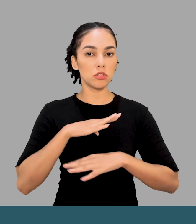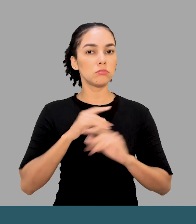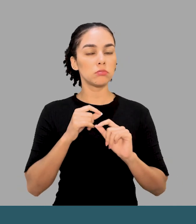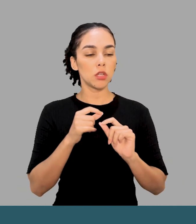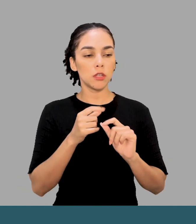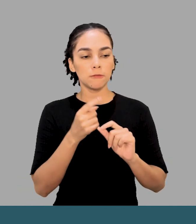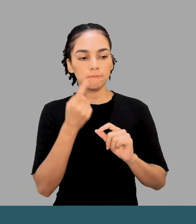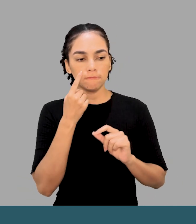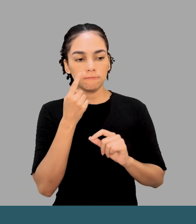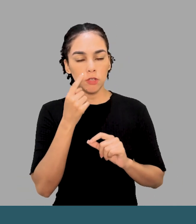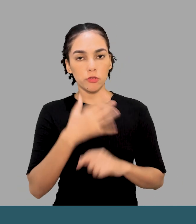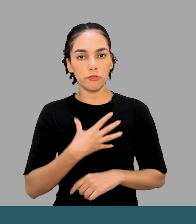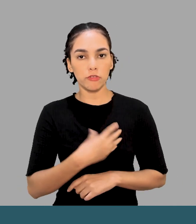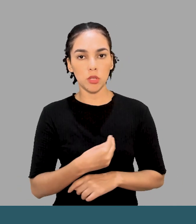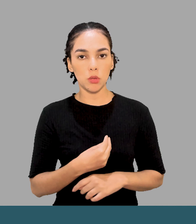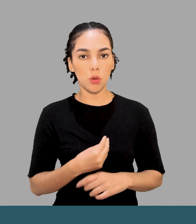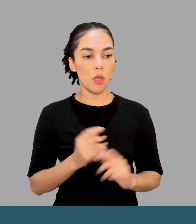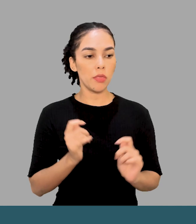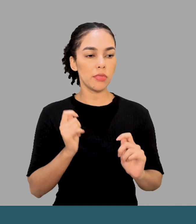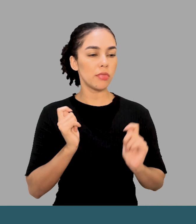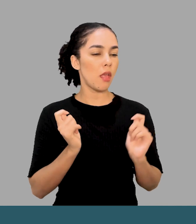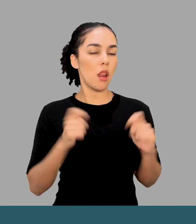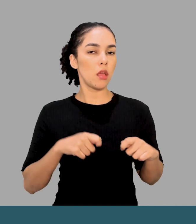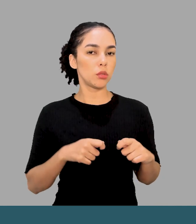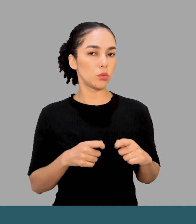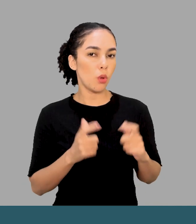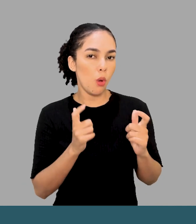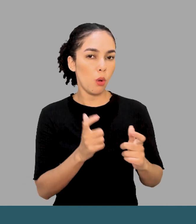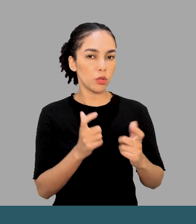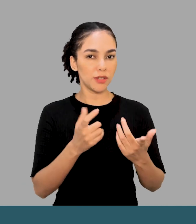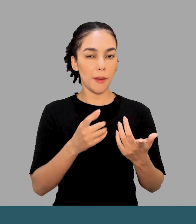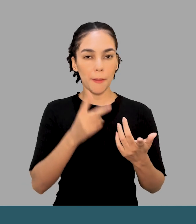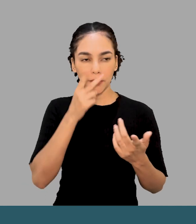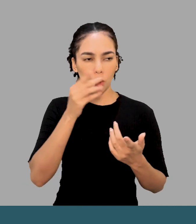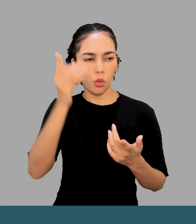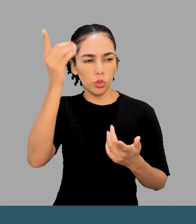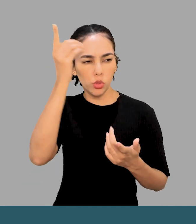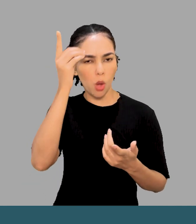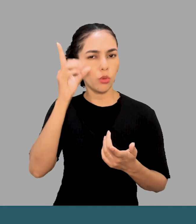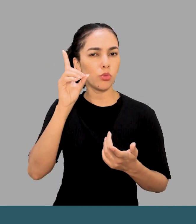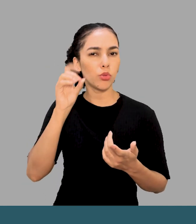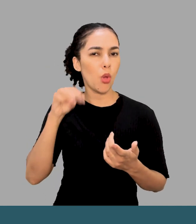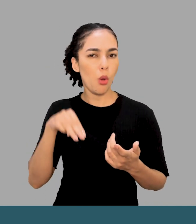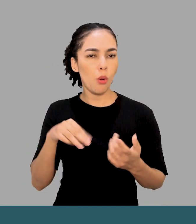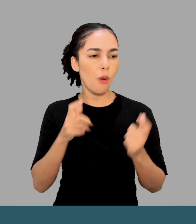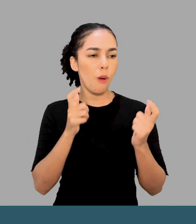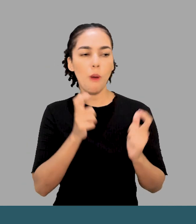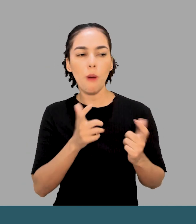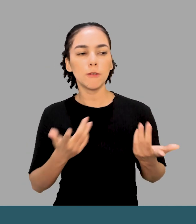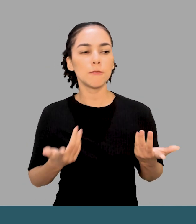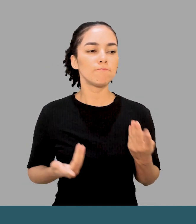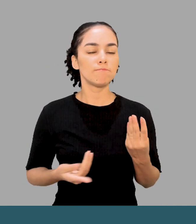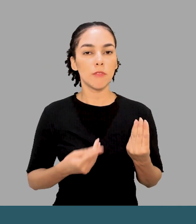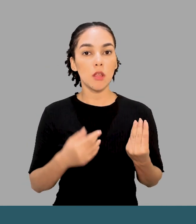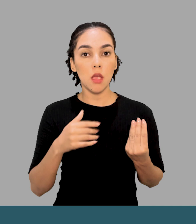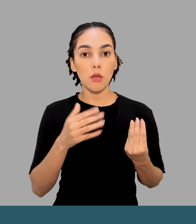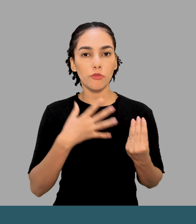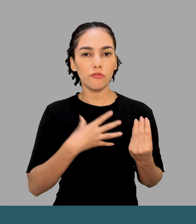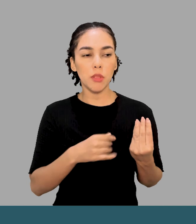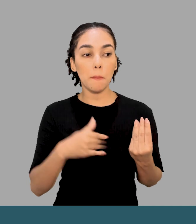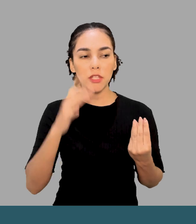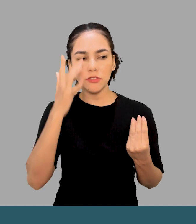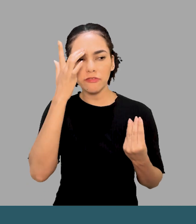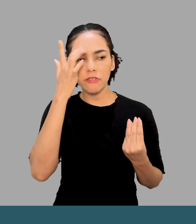seu filho onde é que ele tem talento, onde que se encontra o dom dele, onde que se encontra a maior facilidade dele. Não